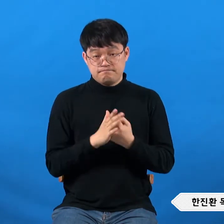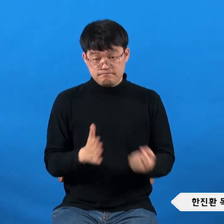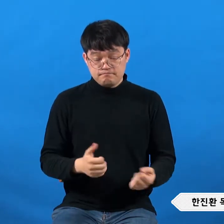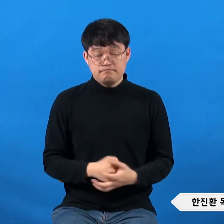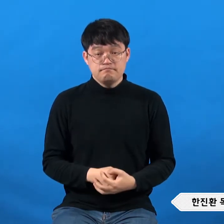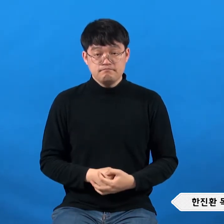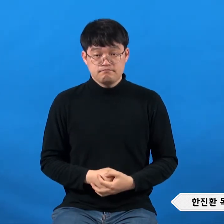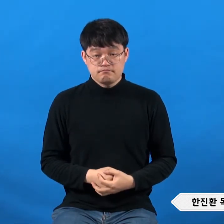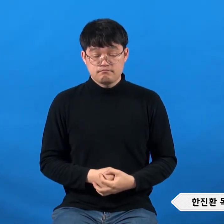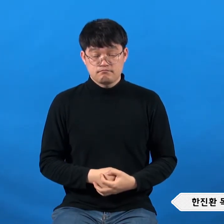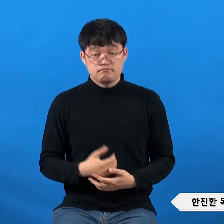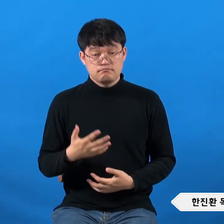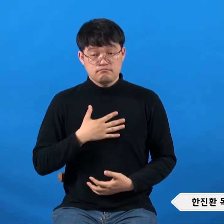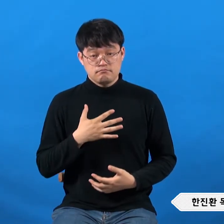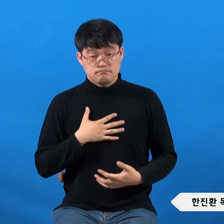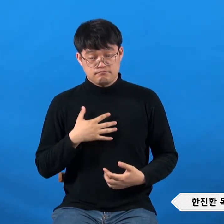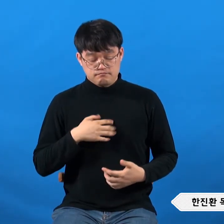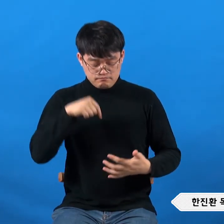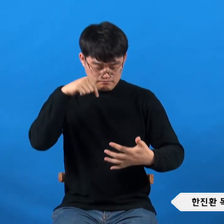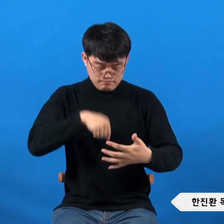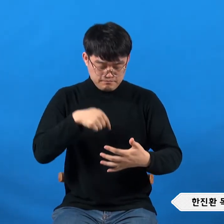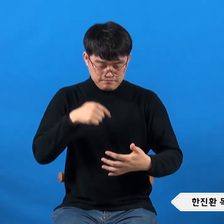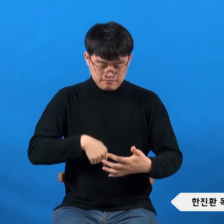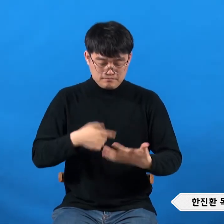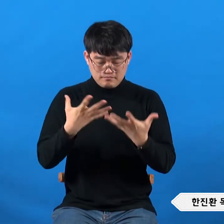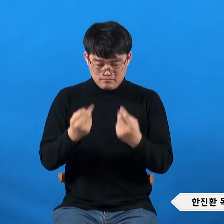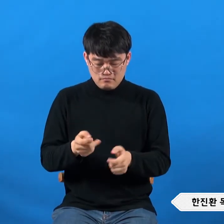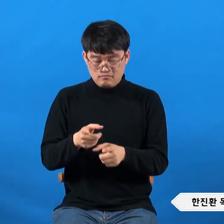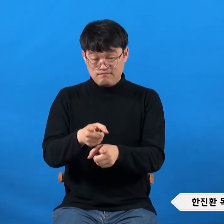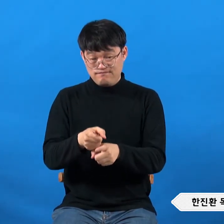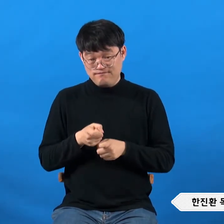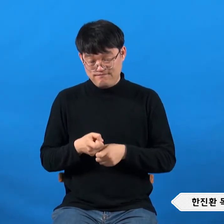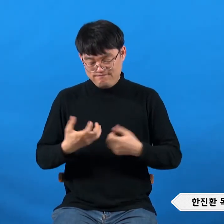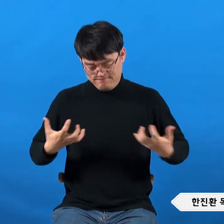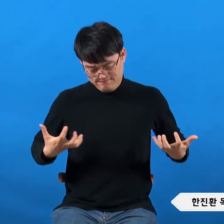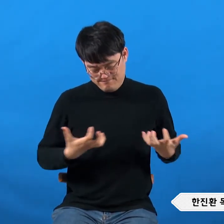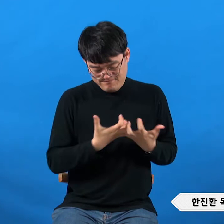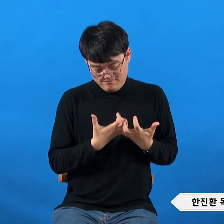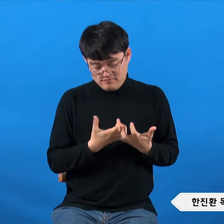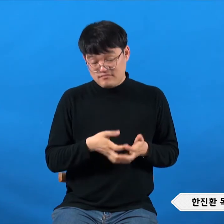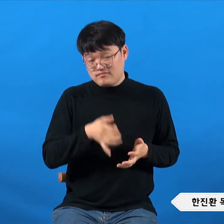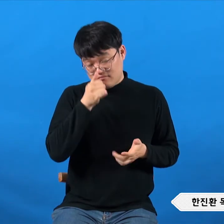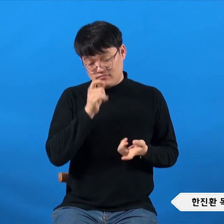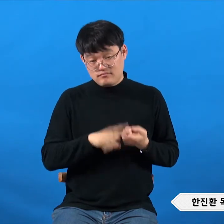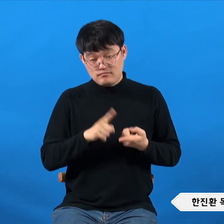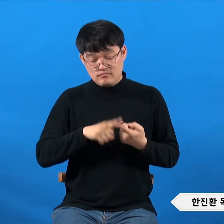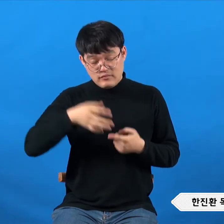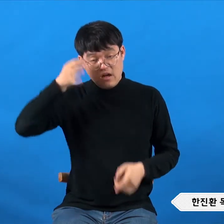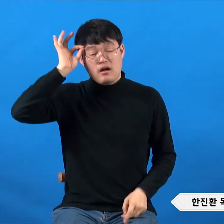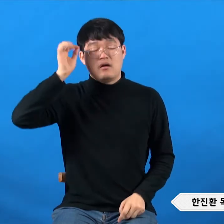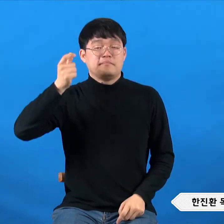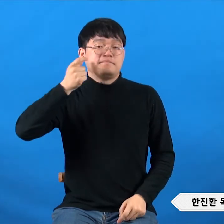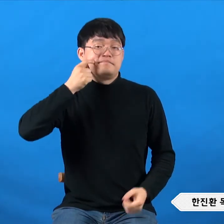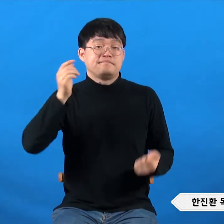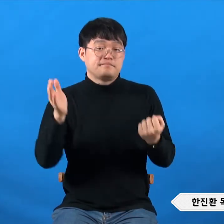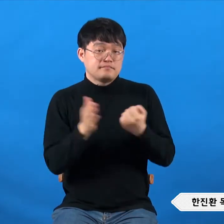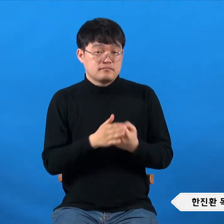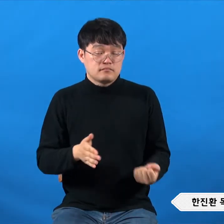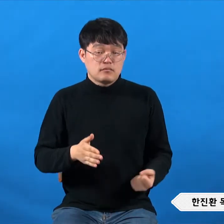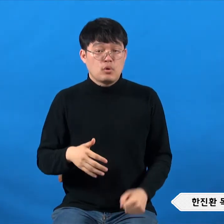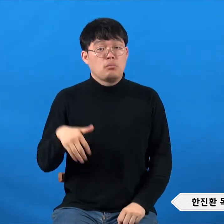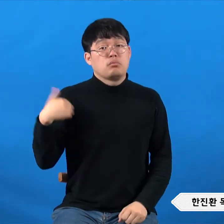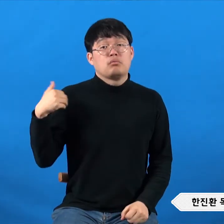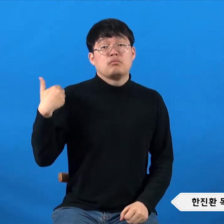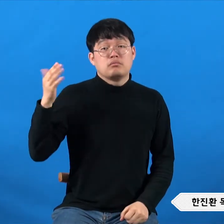때문에, 내 속에 엄청난 적이 도사리고 있다는 것을 알지 못하고 있기 때문입니다. 그거